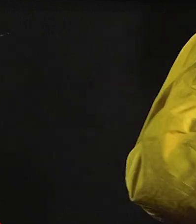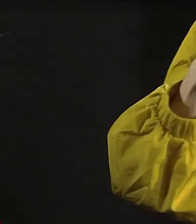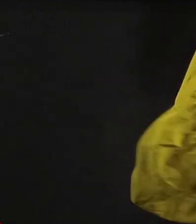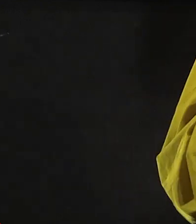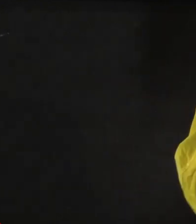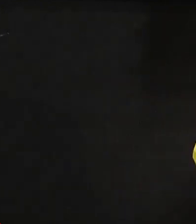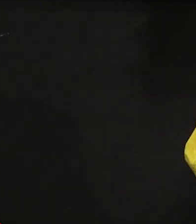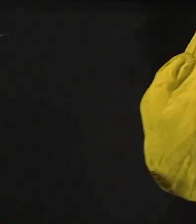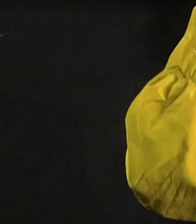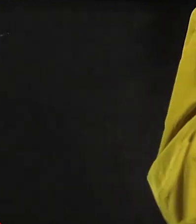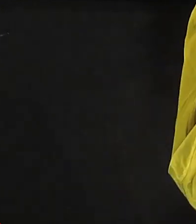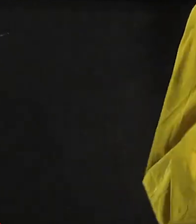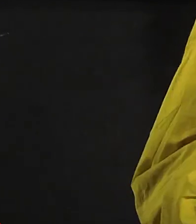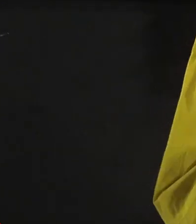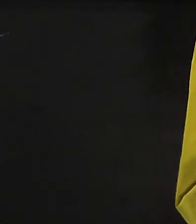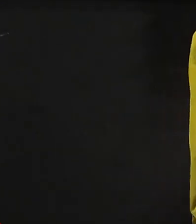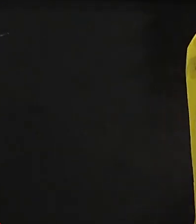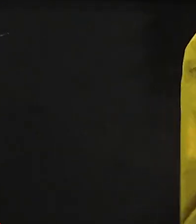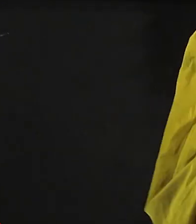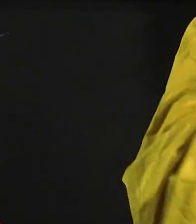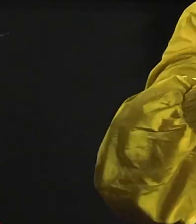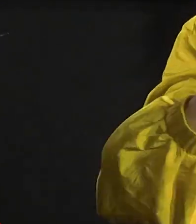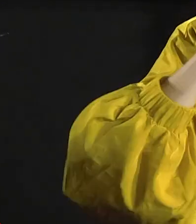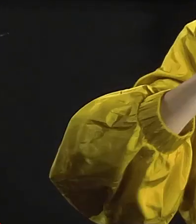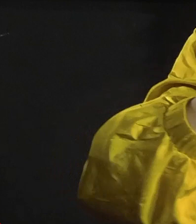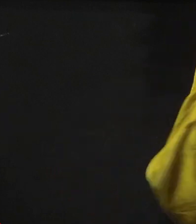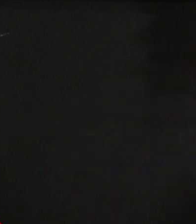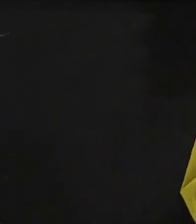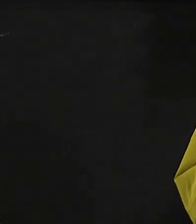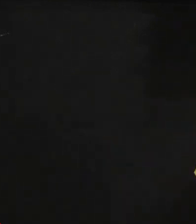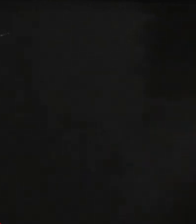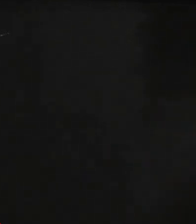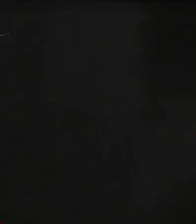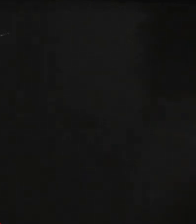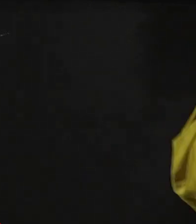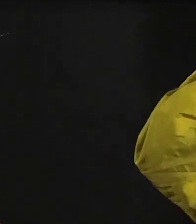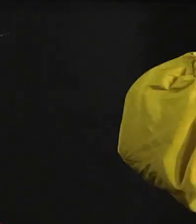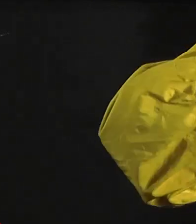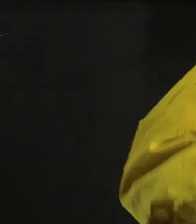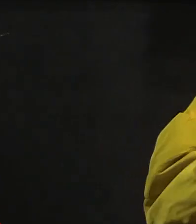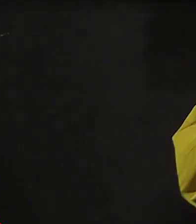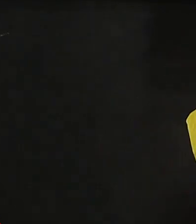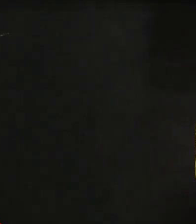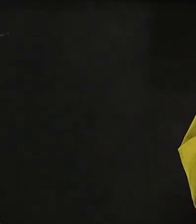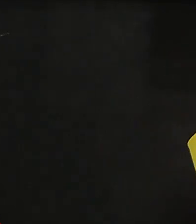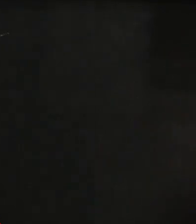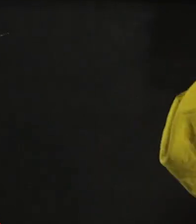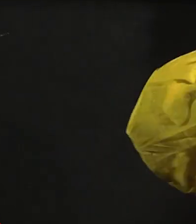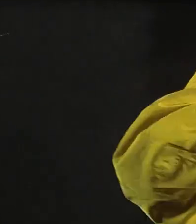interpretación nuestra del equipo de esos escritos es una forma de interpretar Y eso es lo que hemos adaptado a la obra de teatro y la película no es ella misma la que